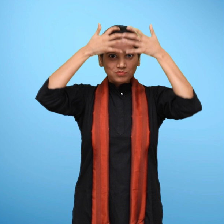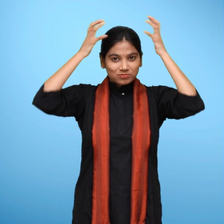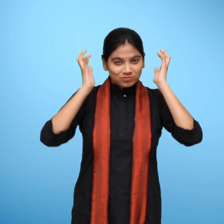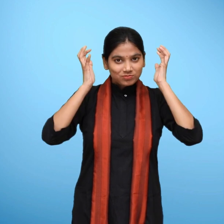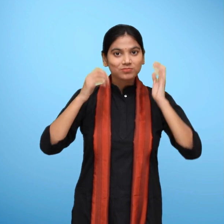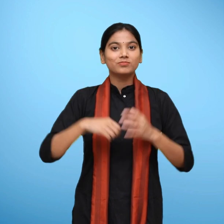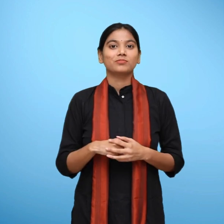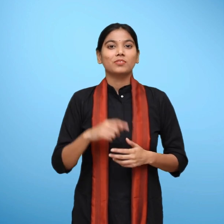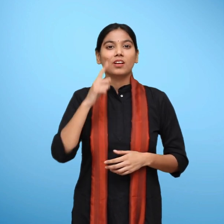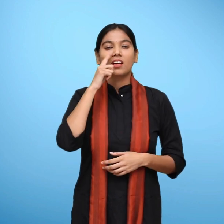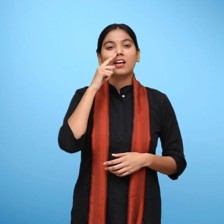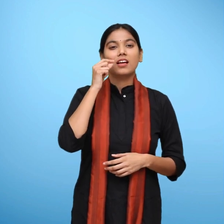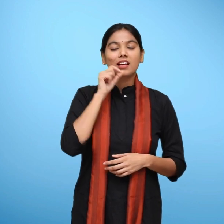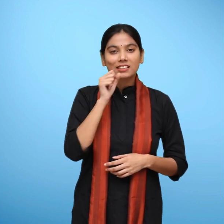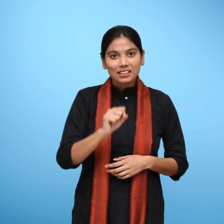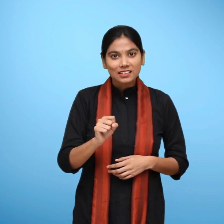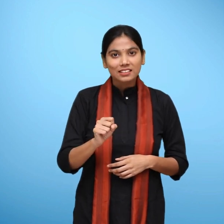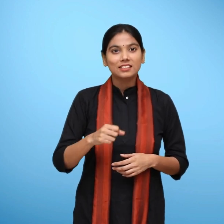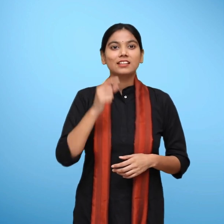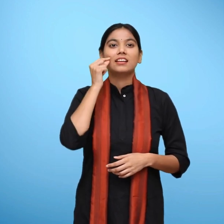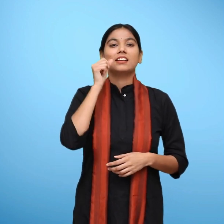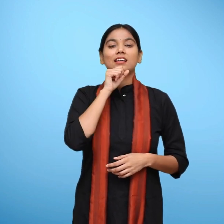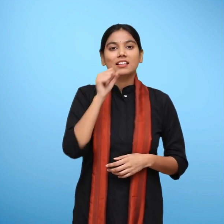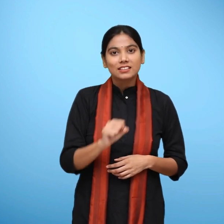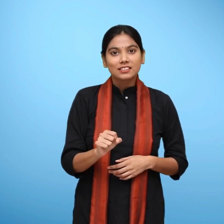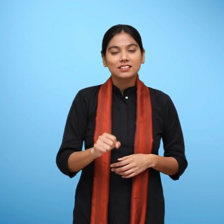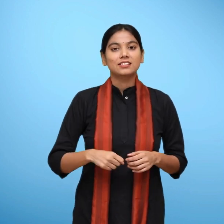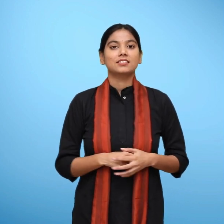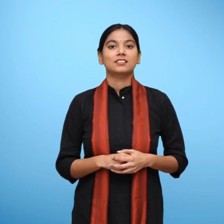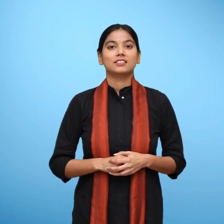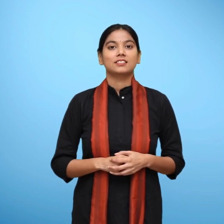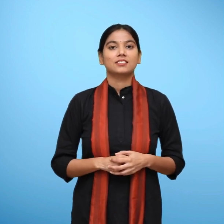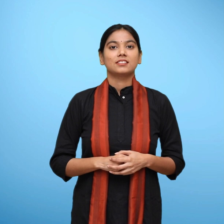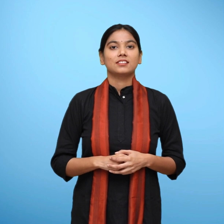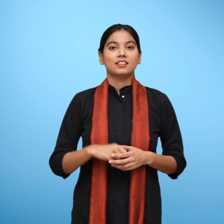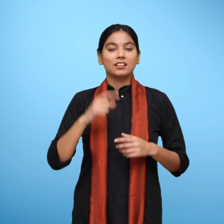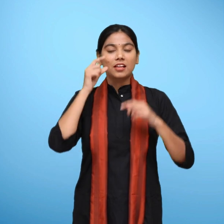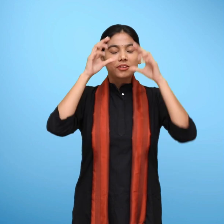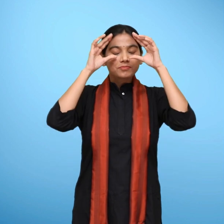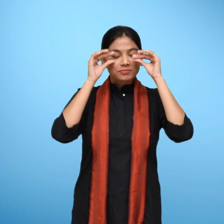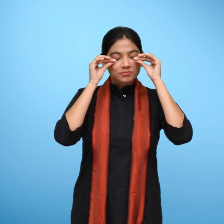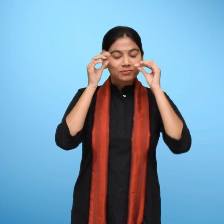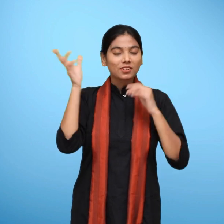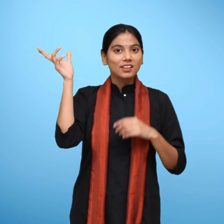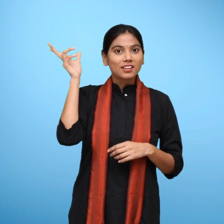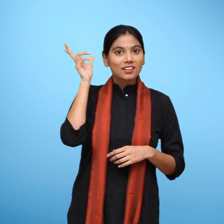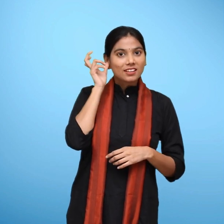दिवाकर दादाजी और दादी जी हैं आंखें बंद कर के इन शब्दों